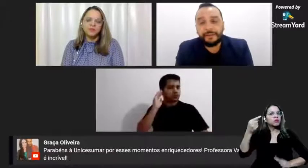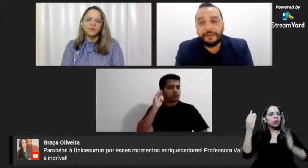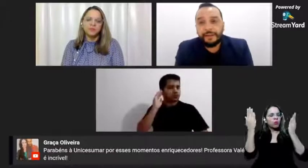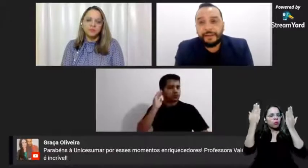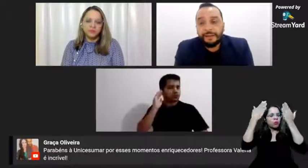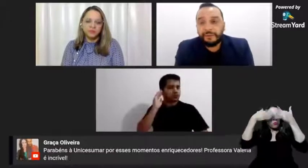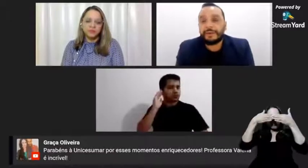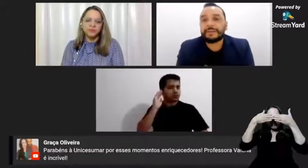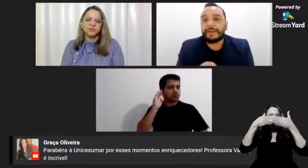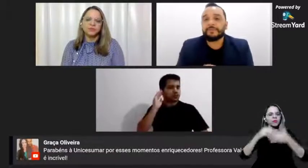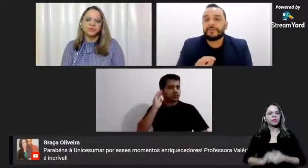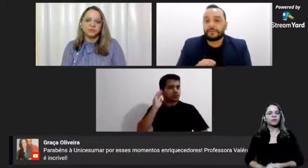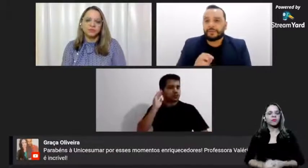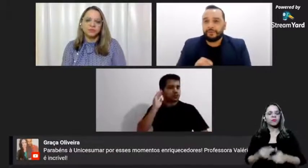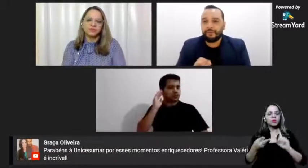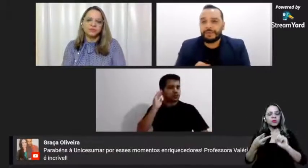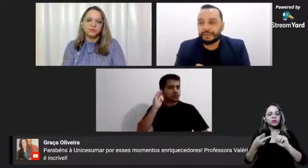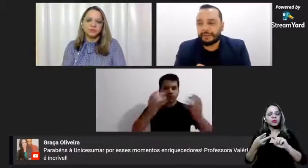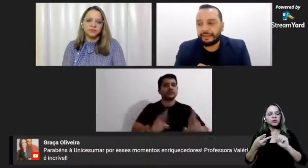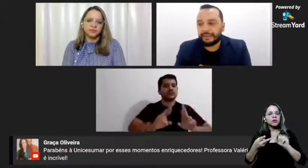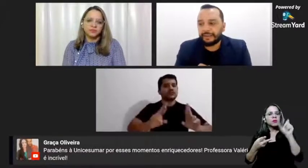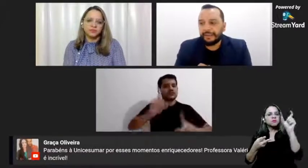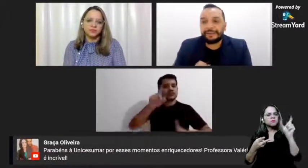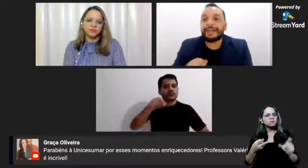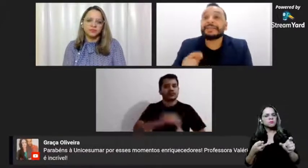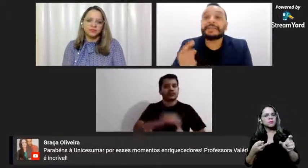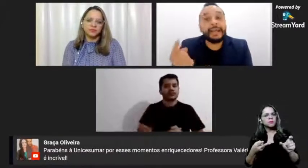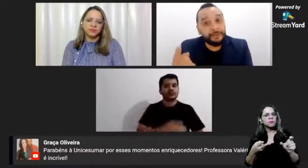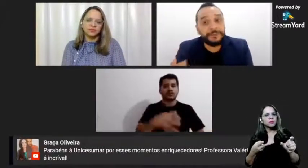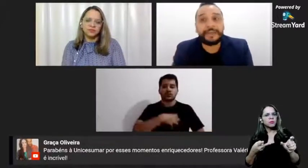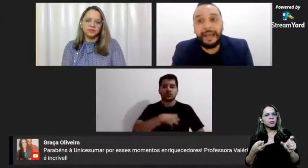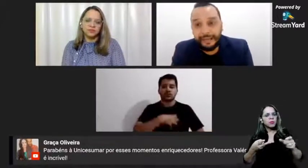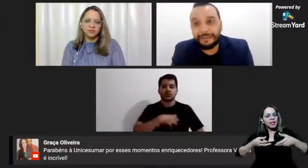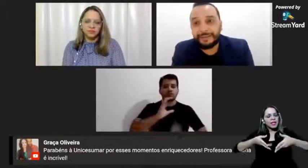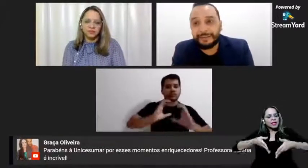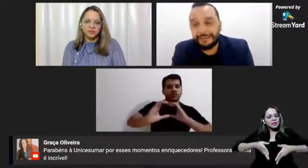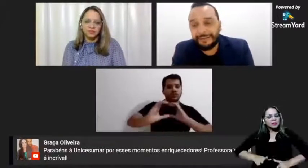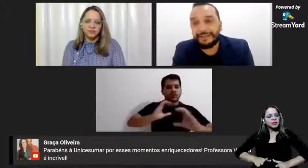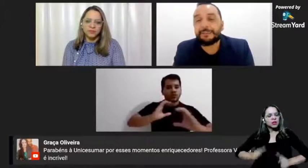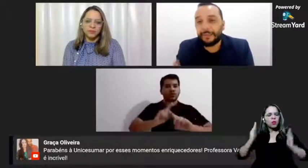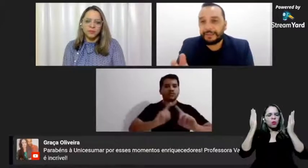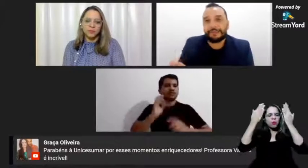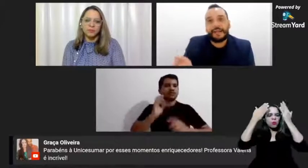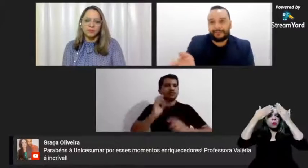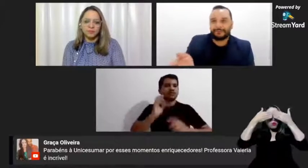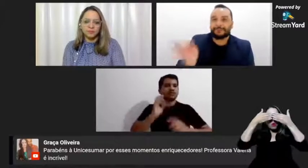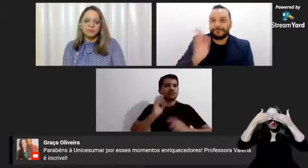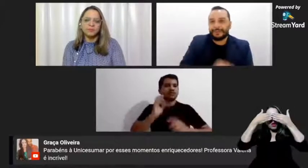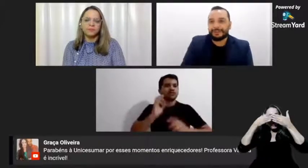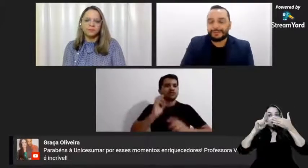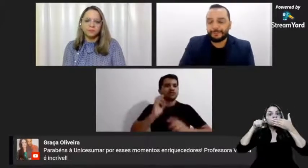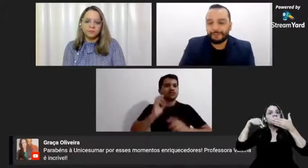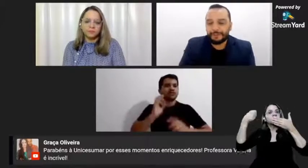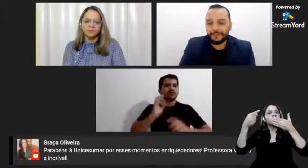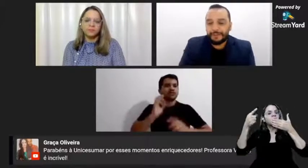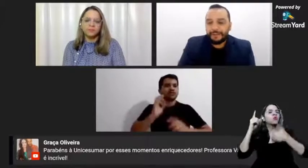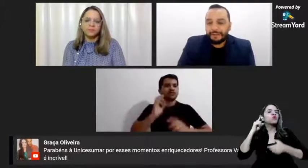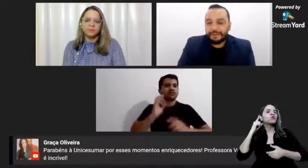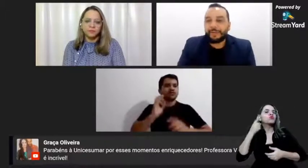cegas. Nós temos pessoas que nasceram cegas e depois ficaram